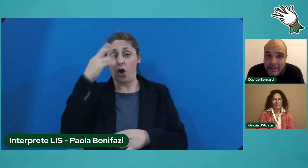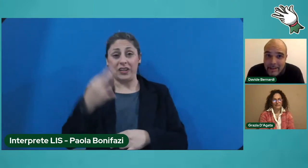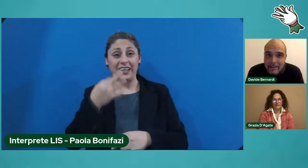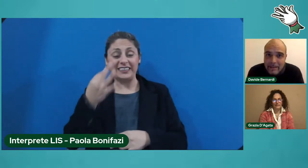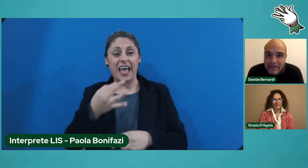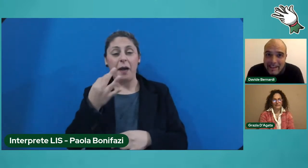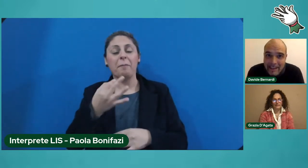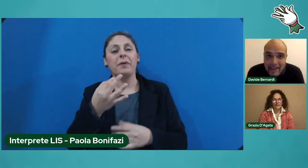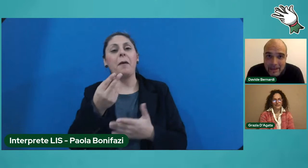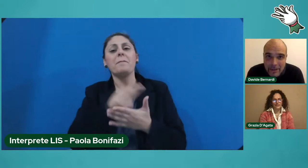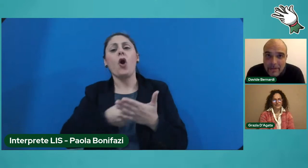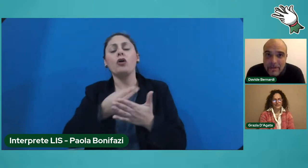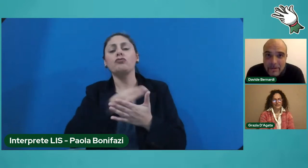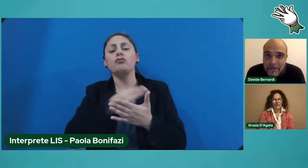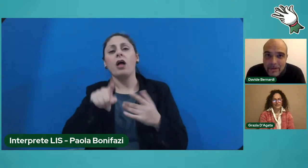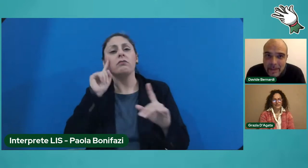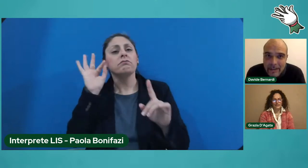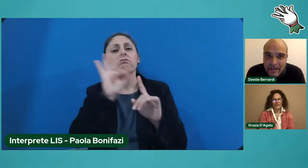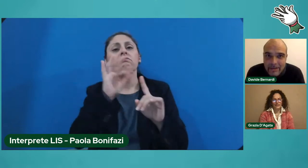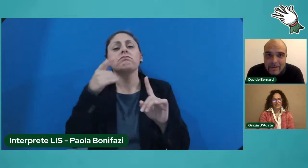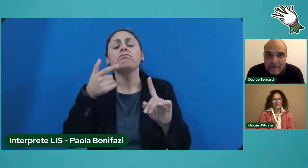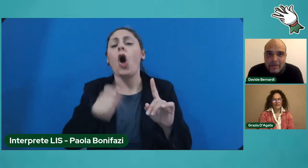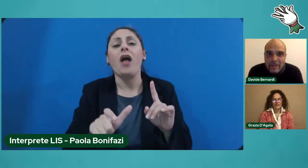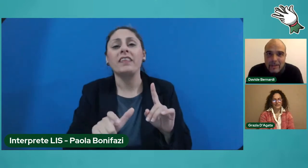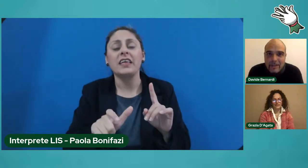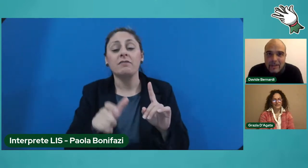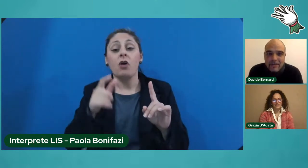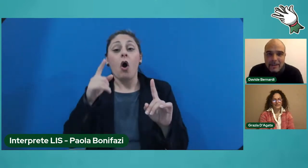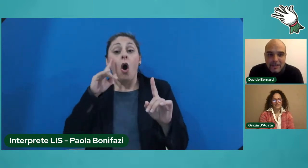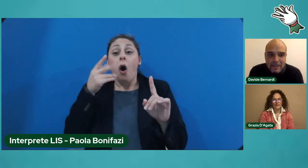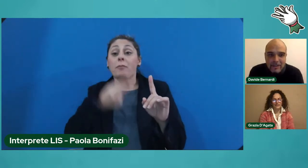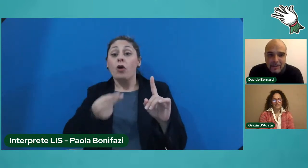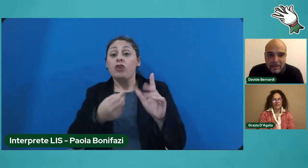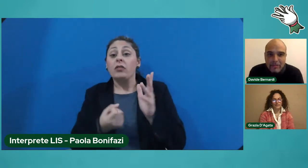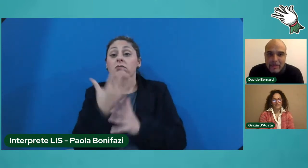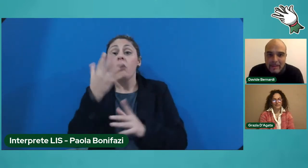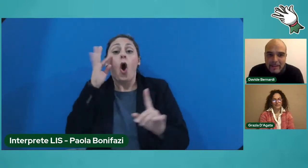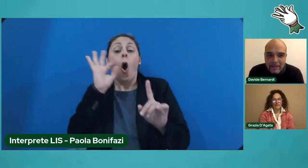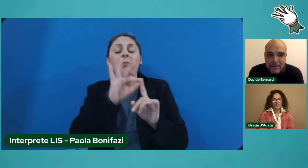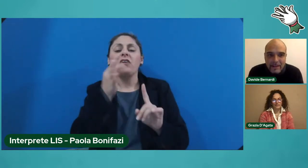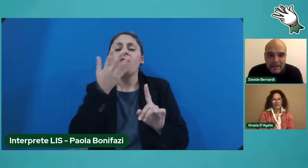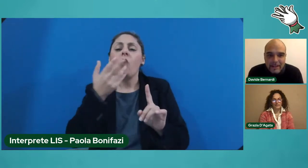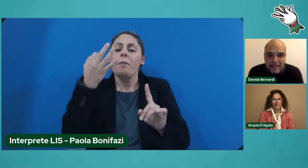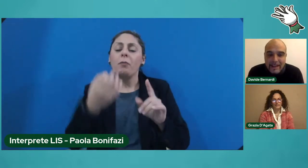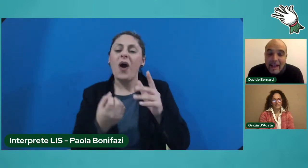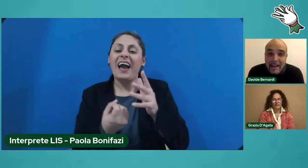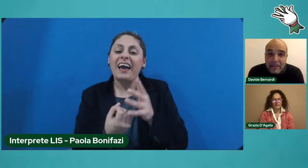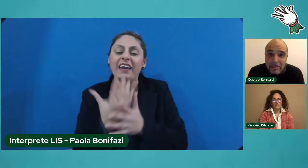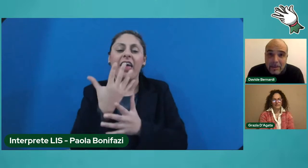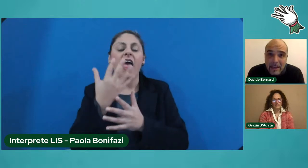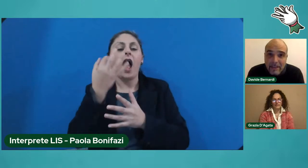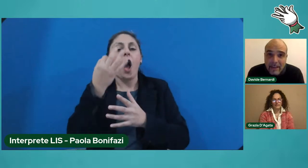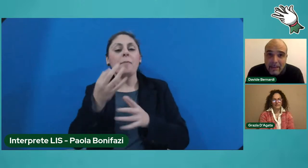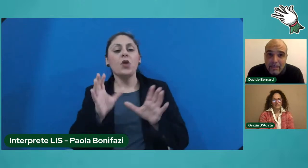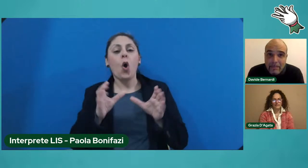questo progetto. Questo progetto nasce con l'obiettivo di creare proprio delle vere gruppi appartamento